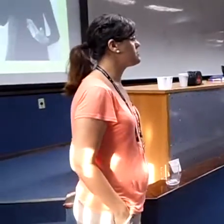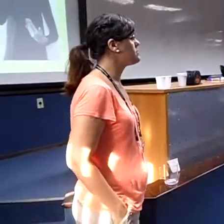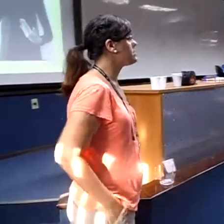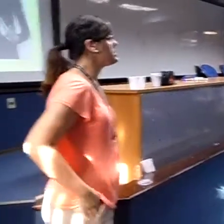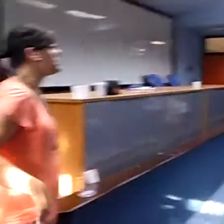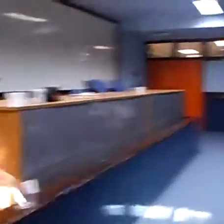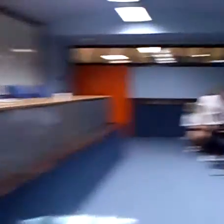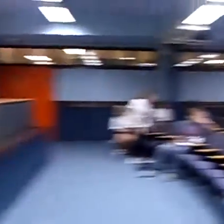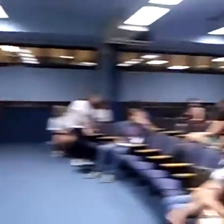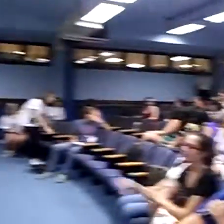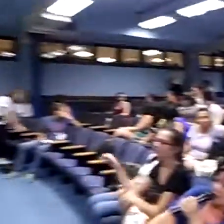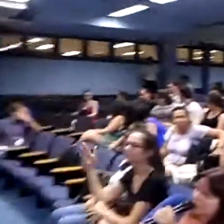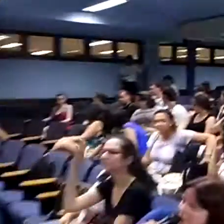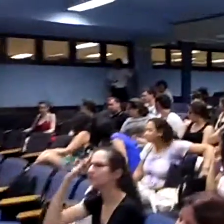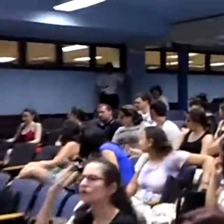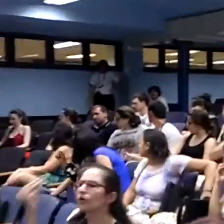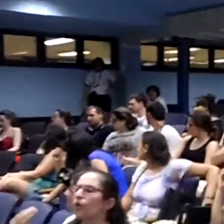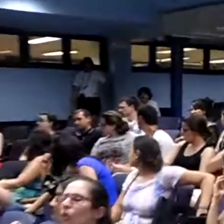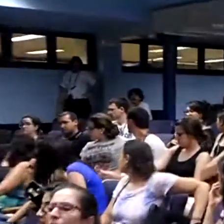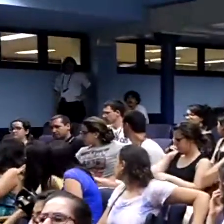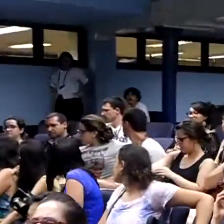Queria saber como é que funciona a vida acadêmica.